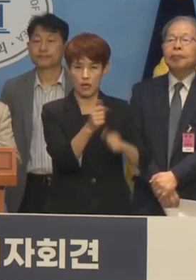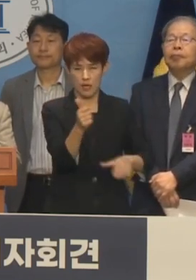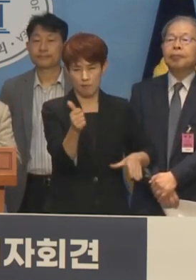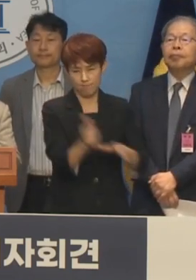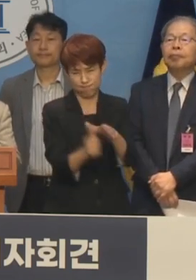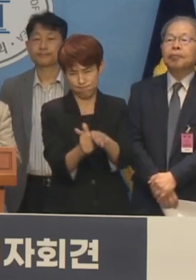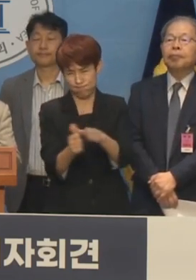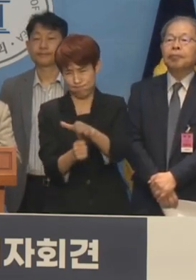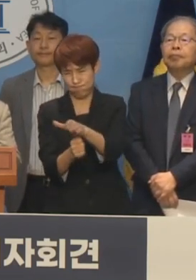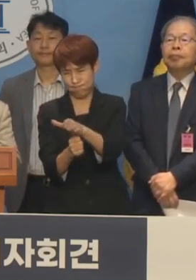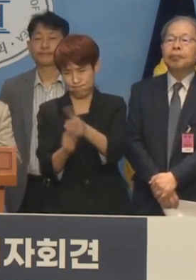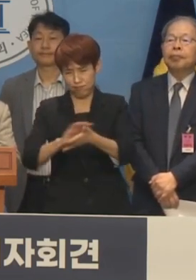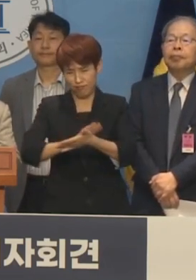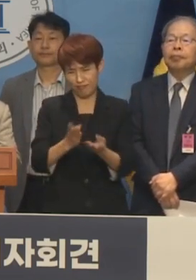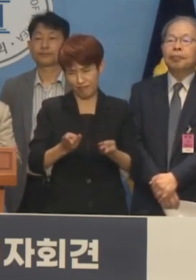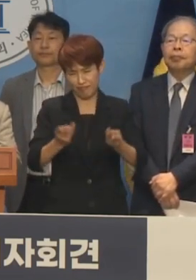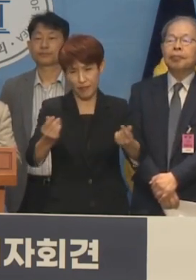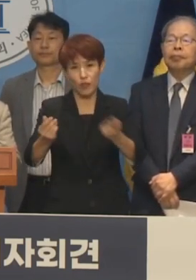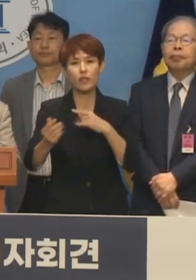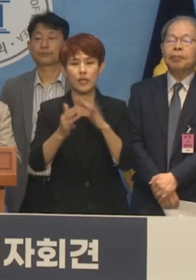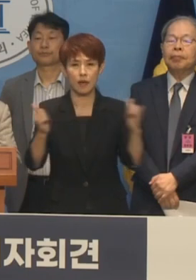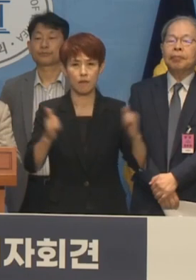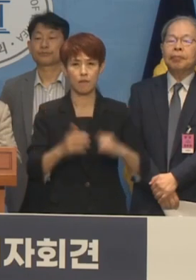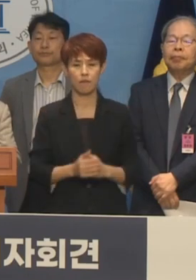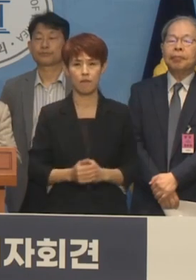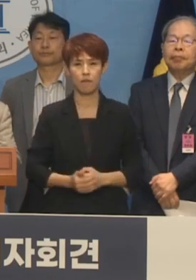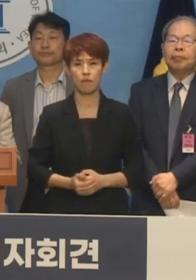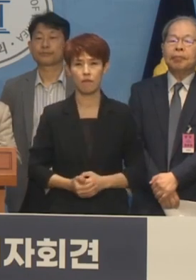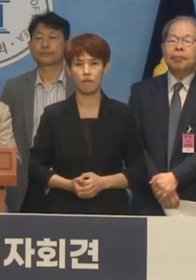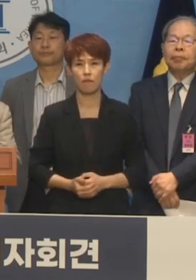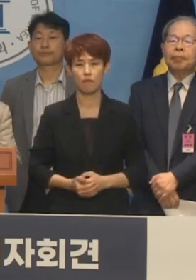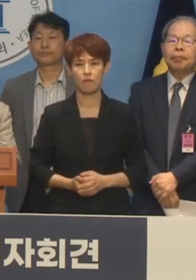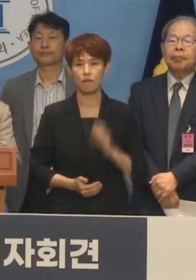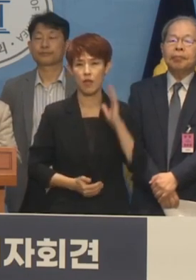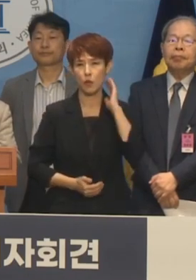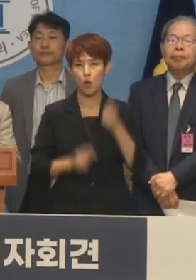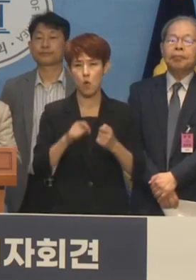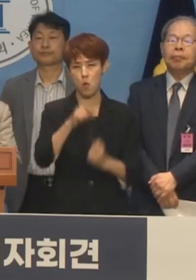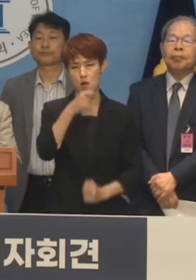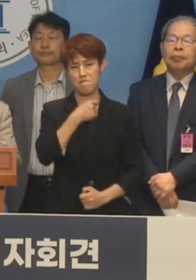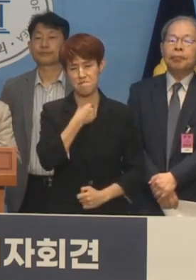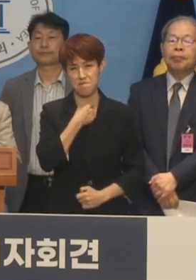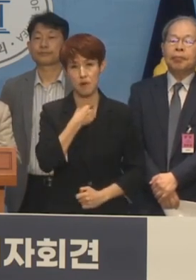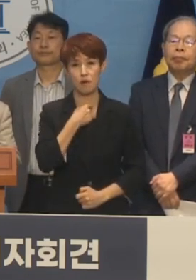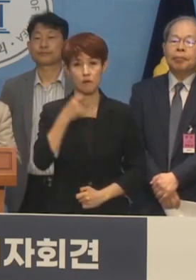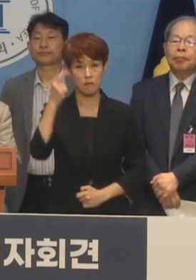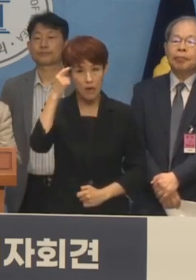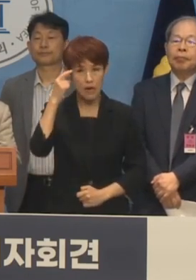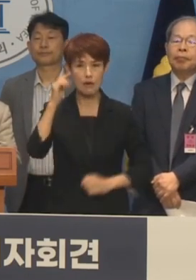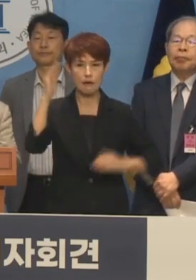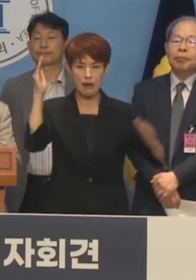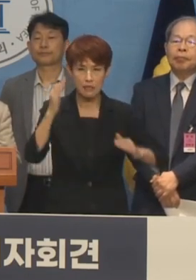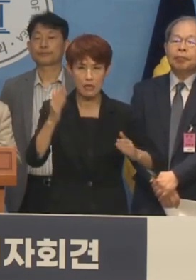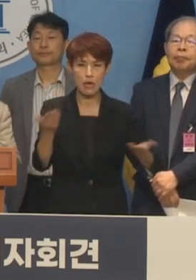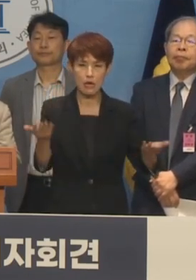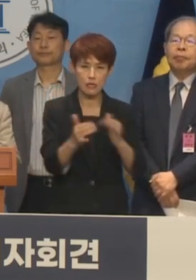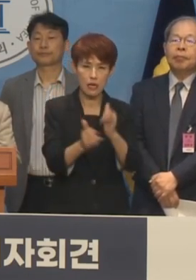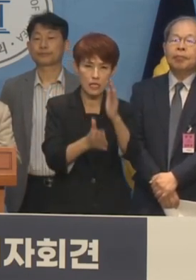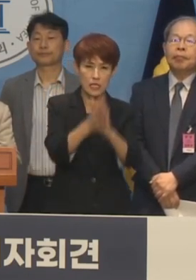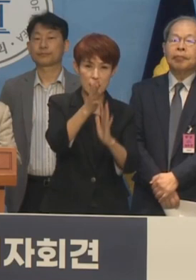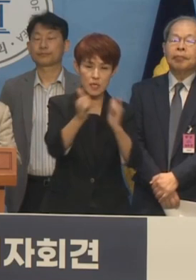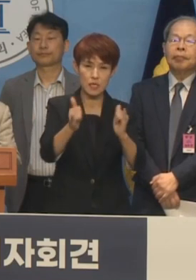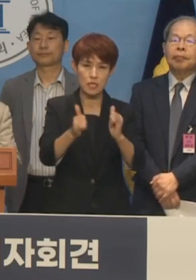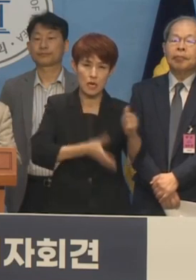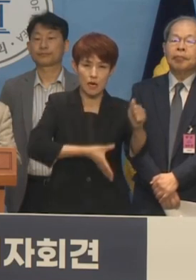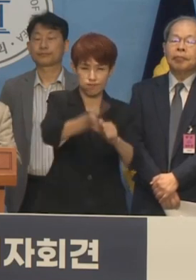학살자입니다. 영구집권을 획책하다가 항의하는 학생, 노동자, 시민들을 200명